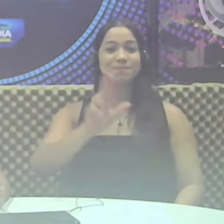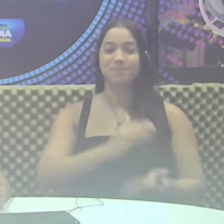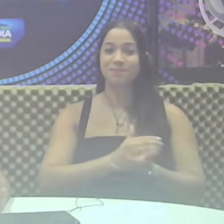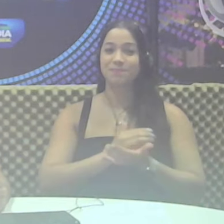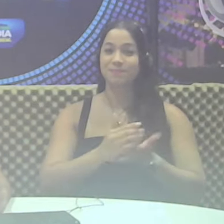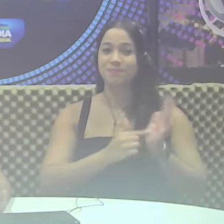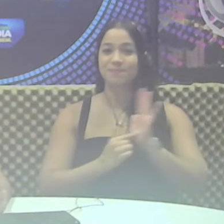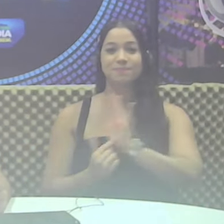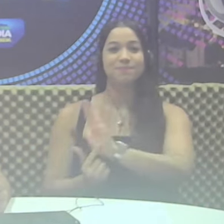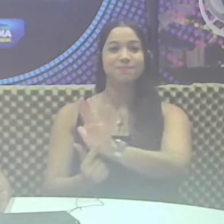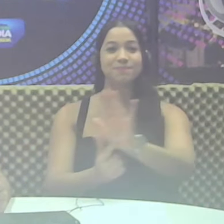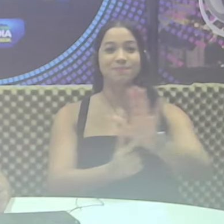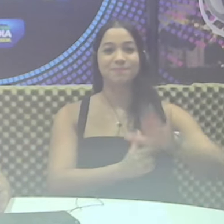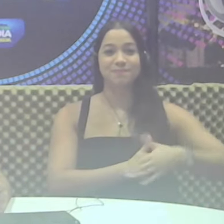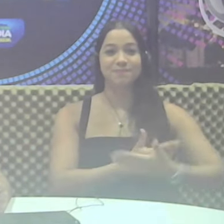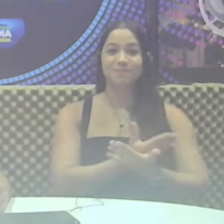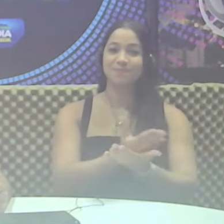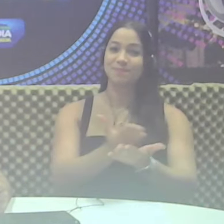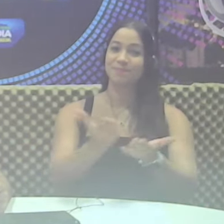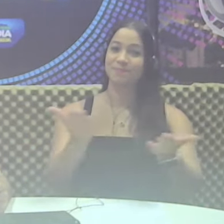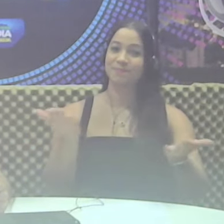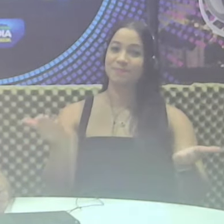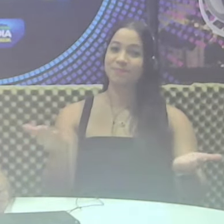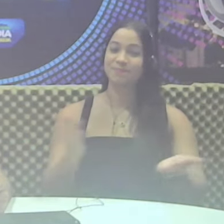Uberlândia no ar pra você.